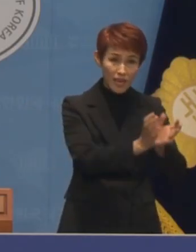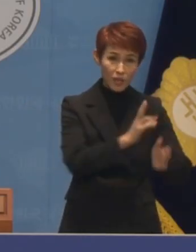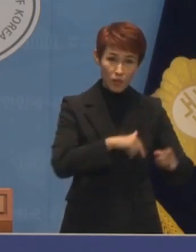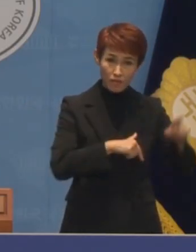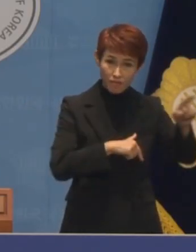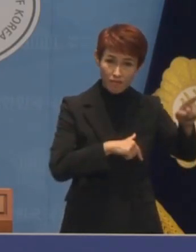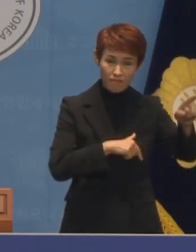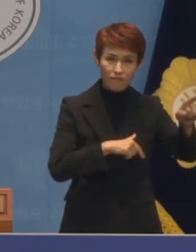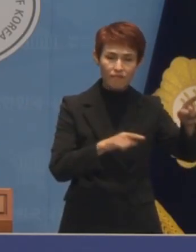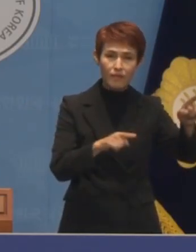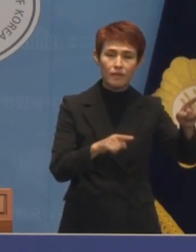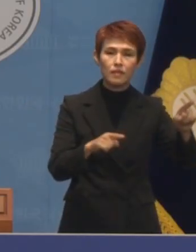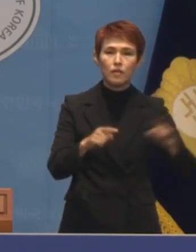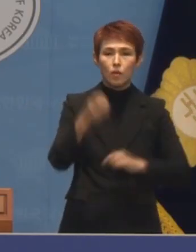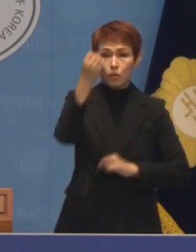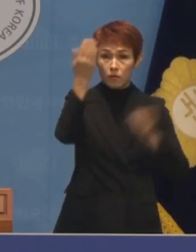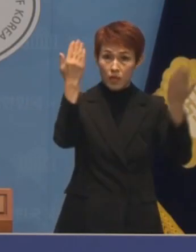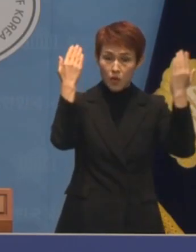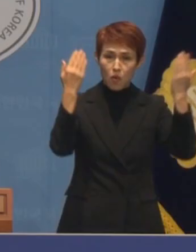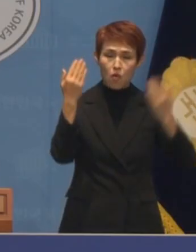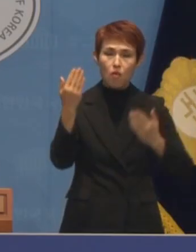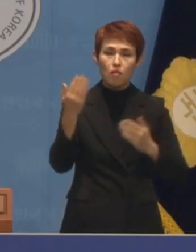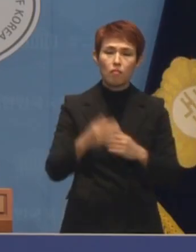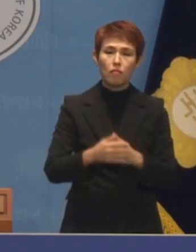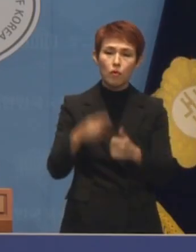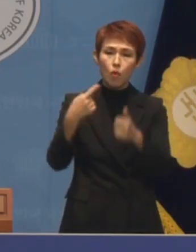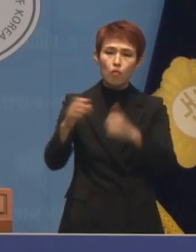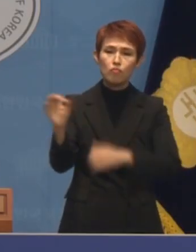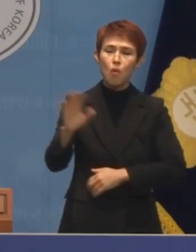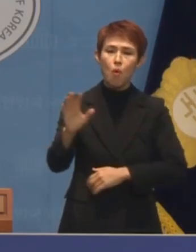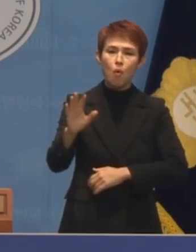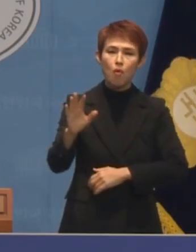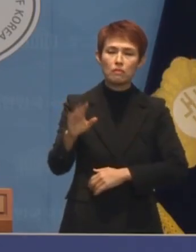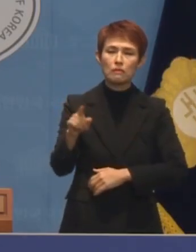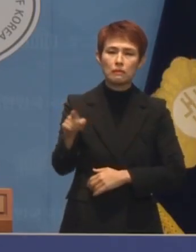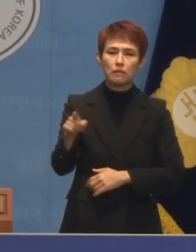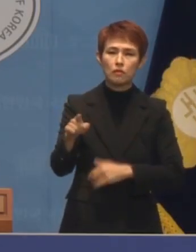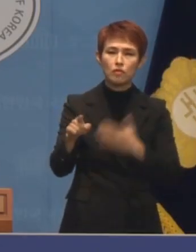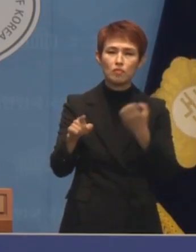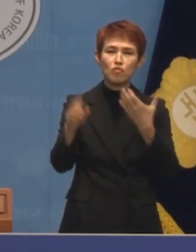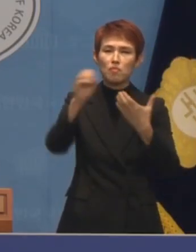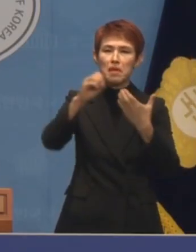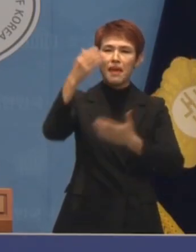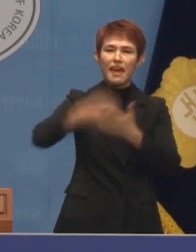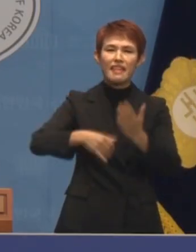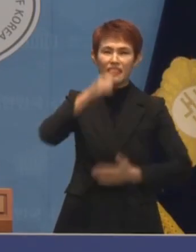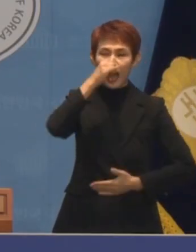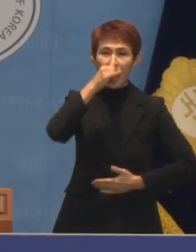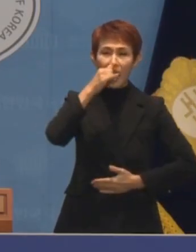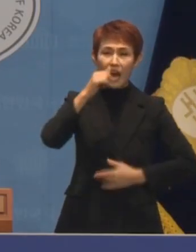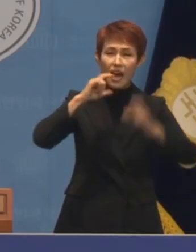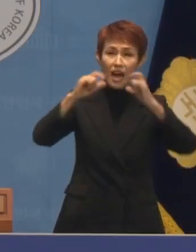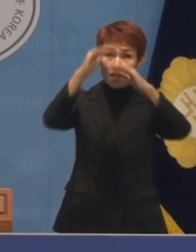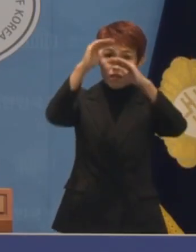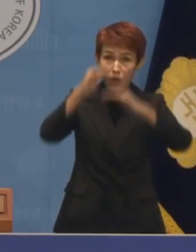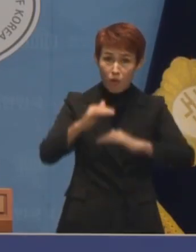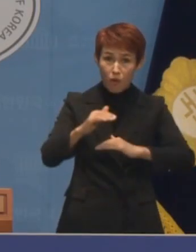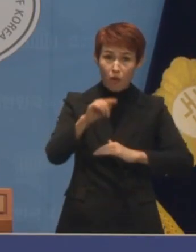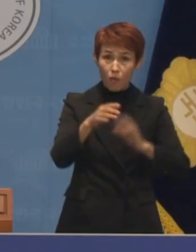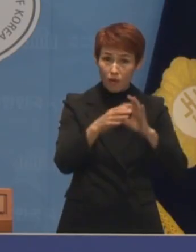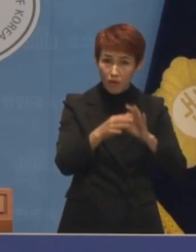있는 무상교육 거짓 현수막 관련돼서 성북구 갑 국민의힘 당협위원장 이종철